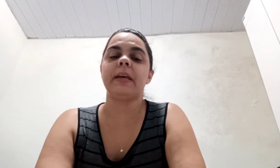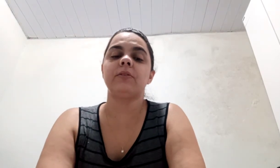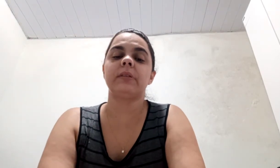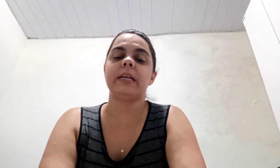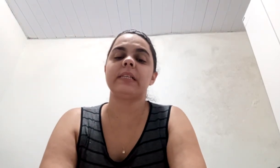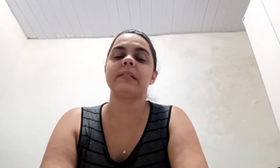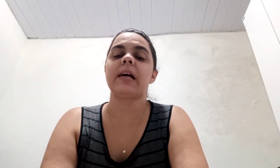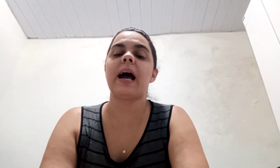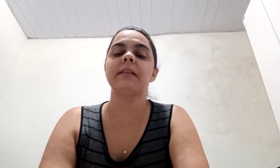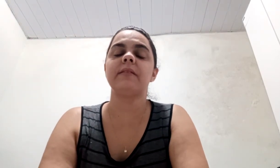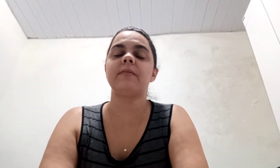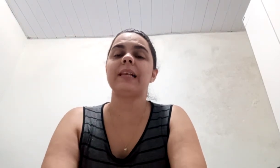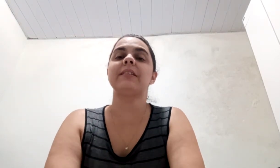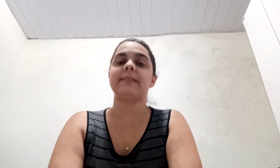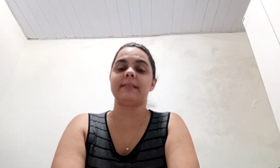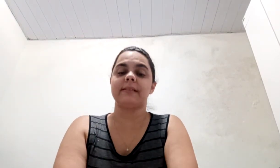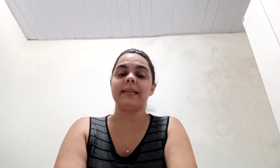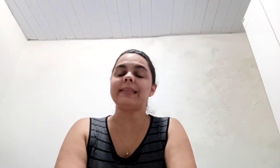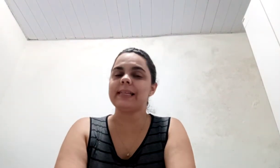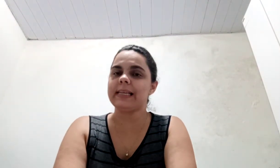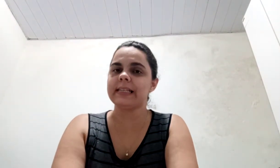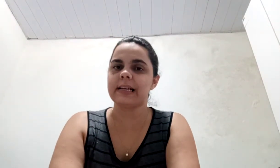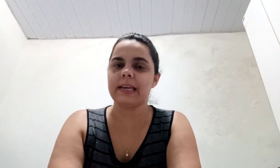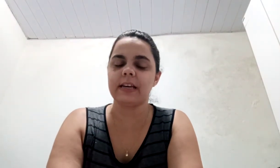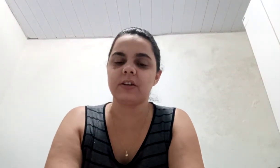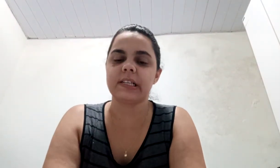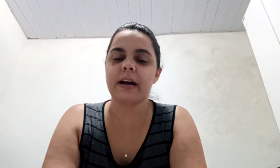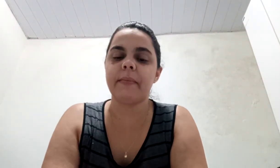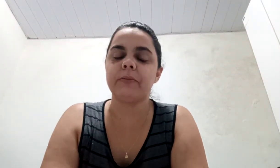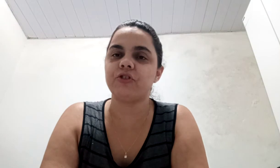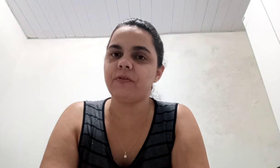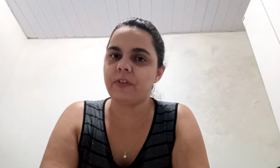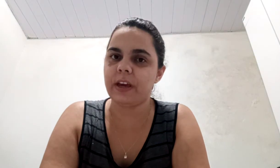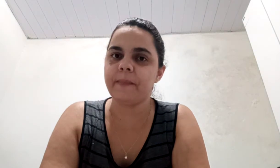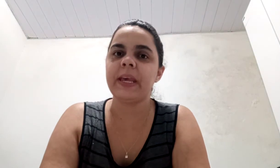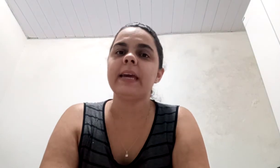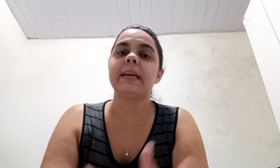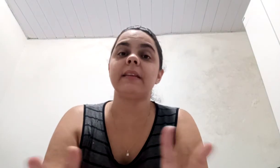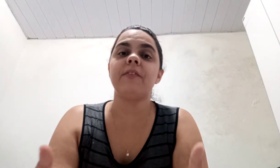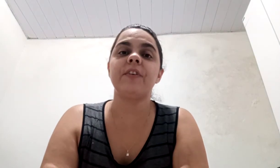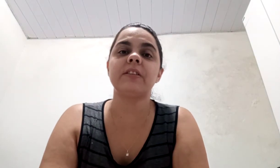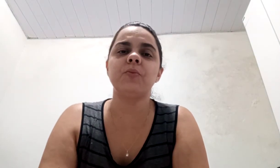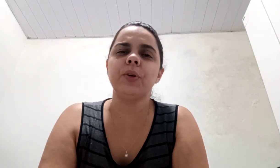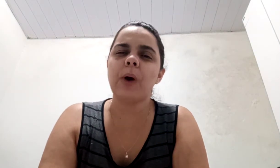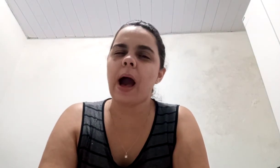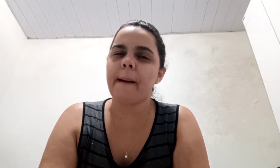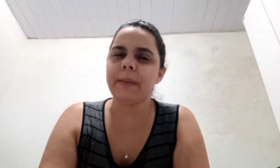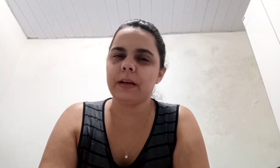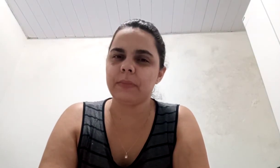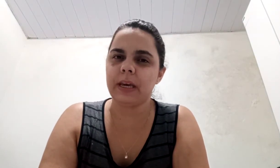treinamento dessas letrinhas aqui que nós acabamos de ver, que tia fez muito